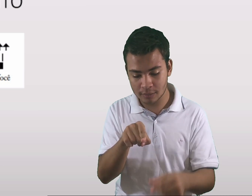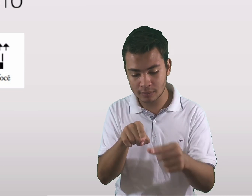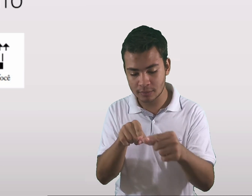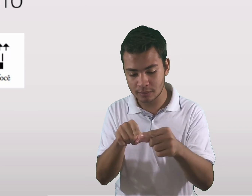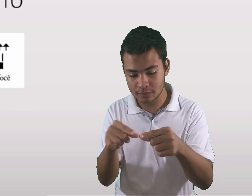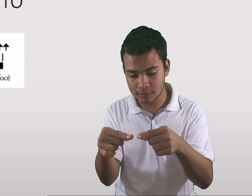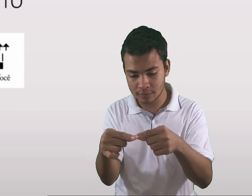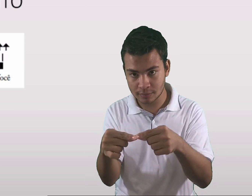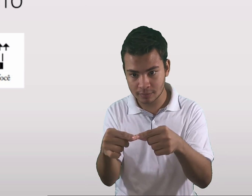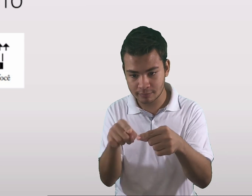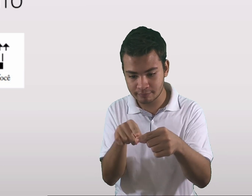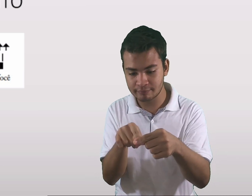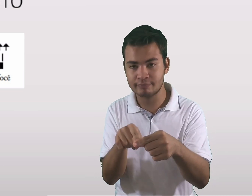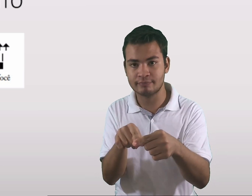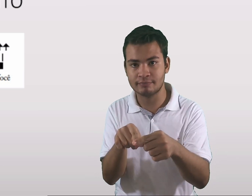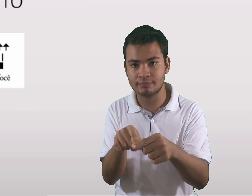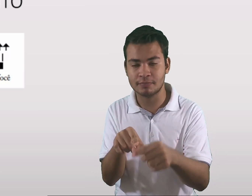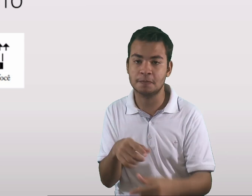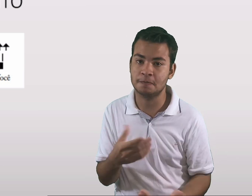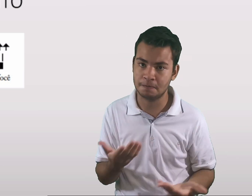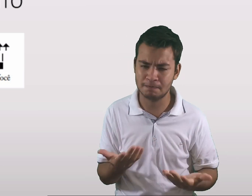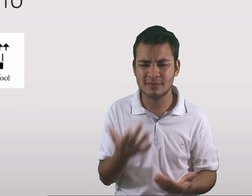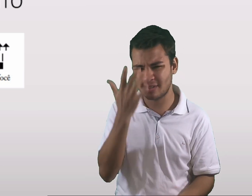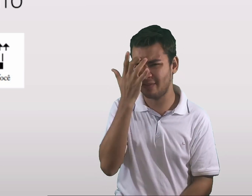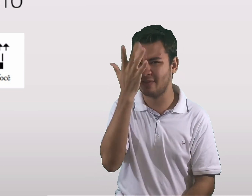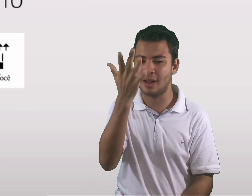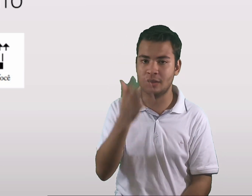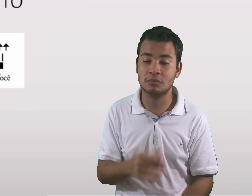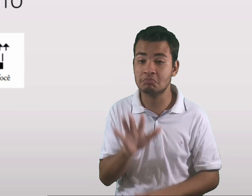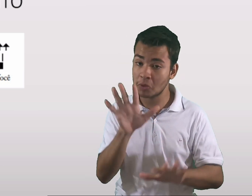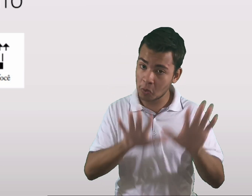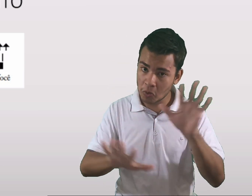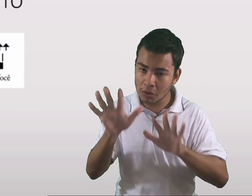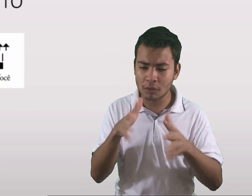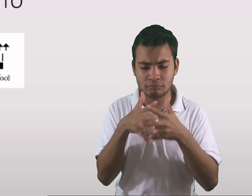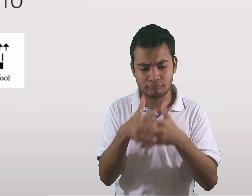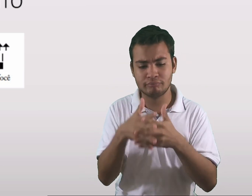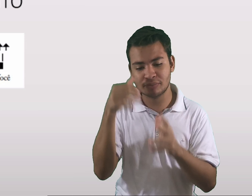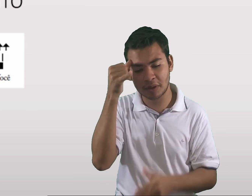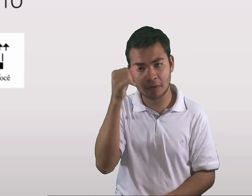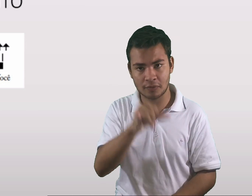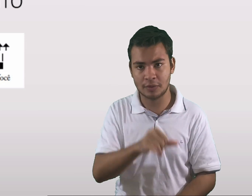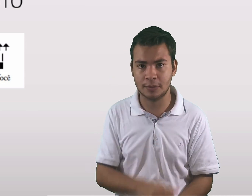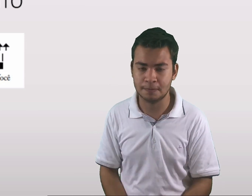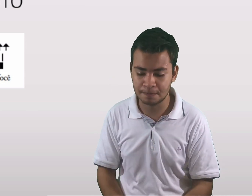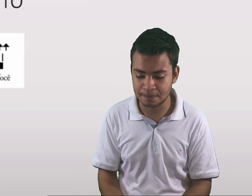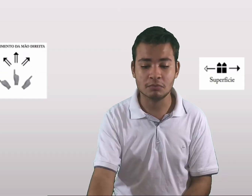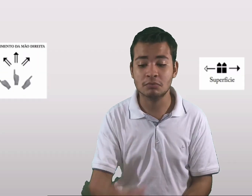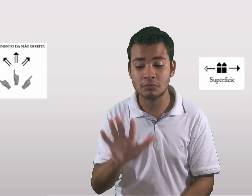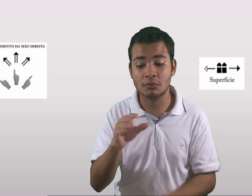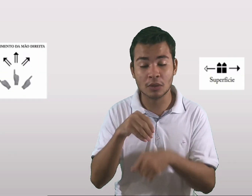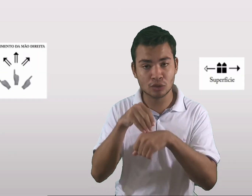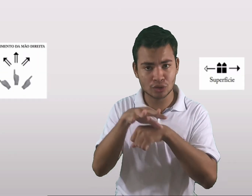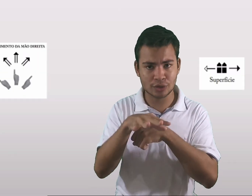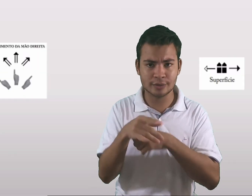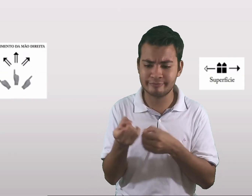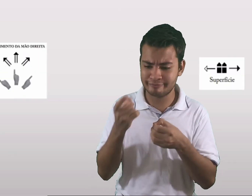de você, então, nós temos uma seta simples. Então, cuidado